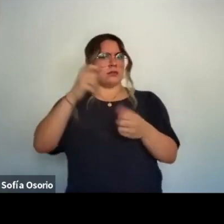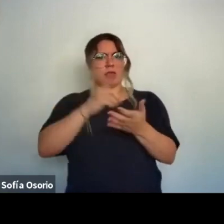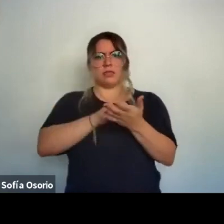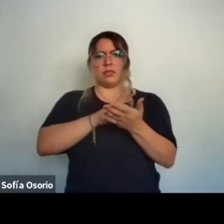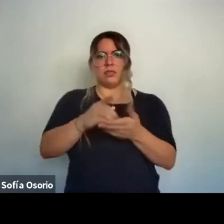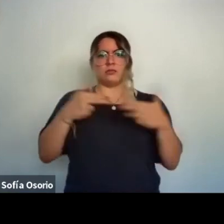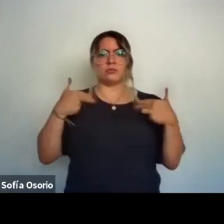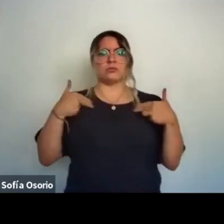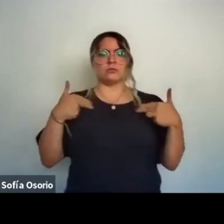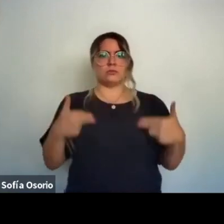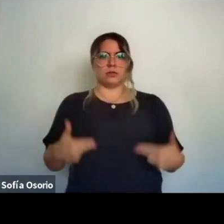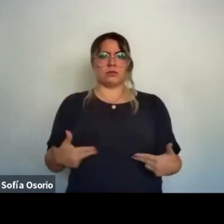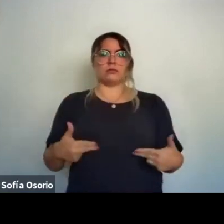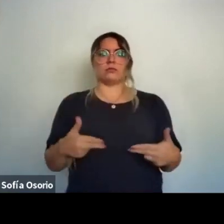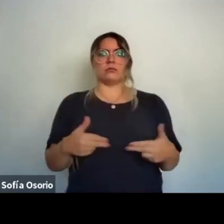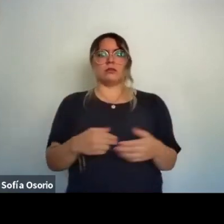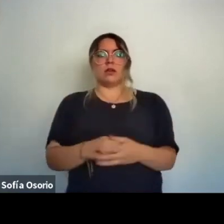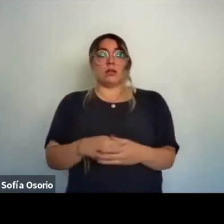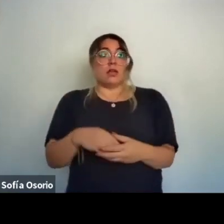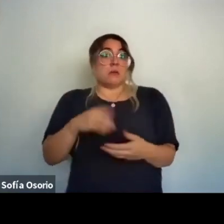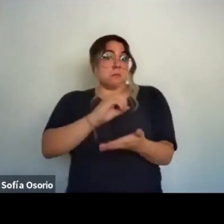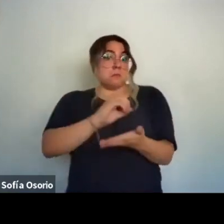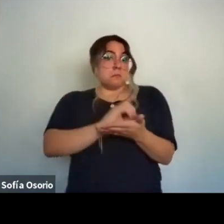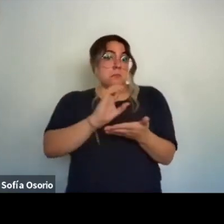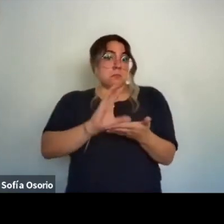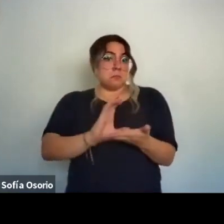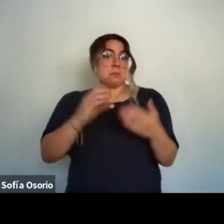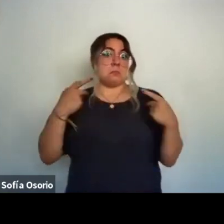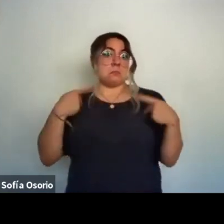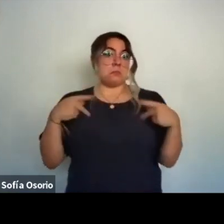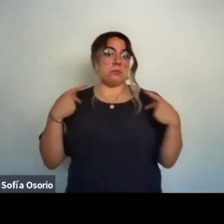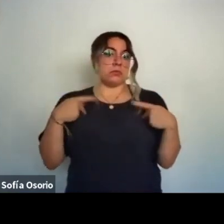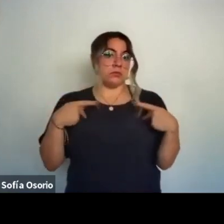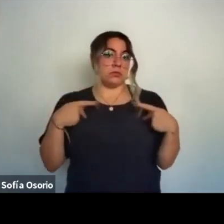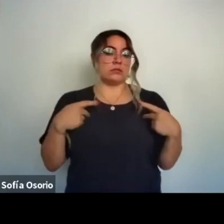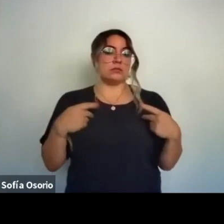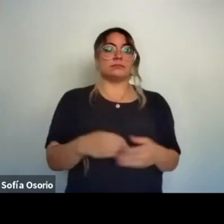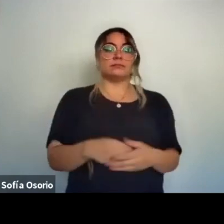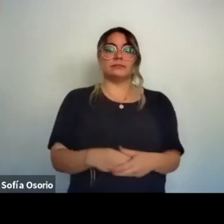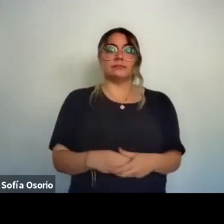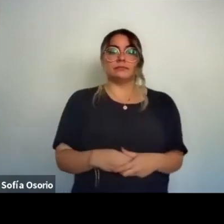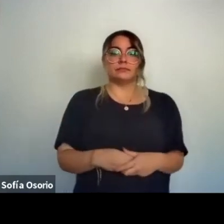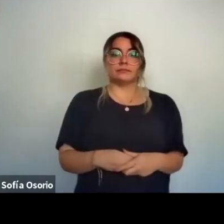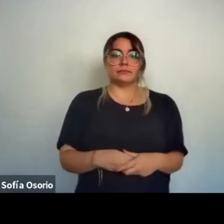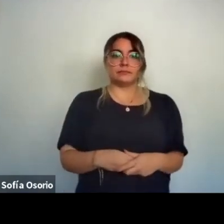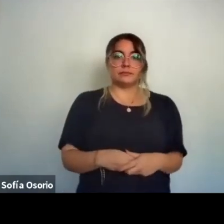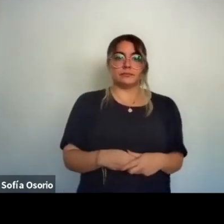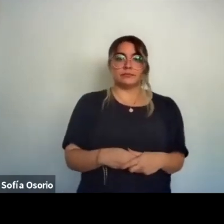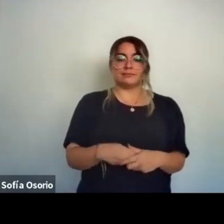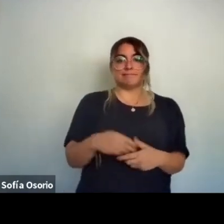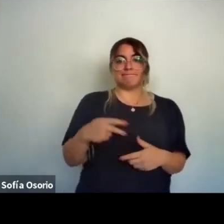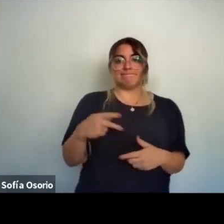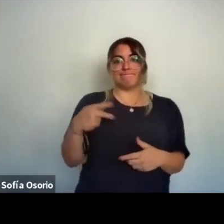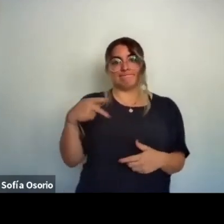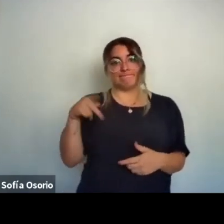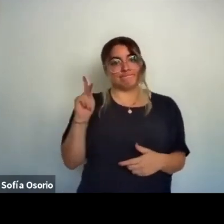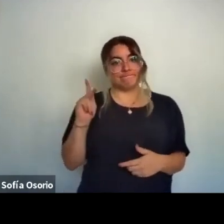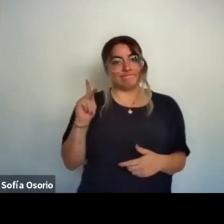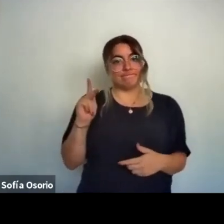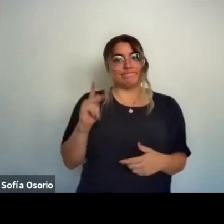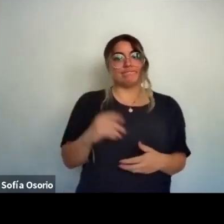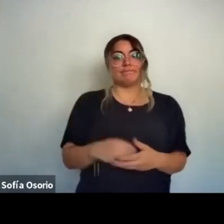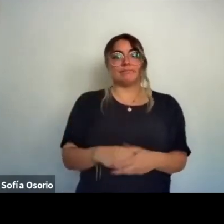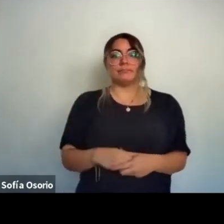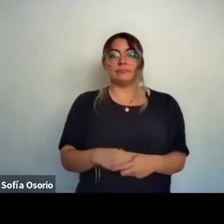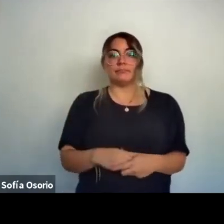en este caso particular, de las personas con discapacidad. Sin embargo, por mucho modelo social que